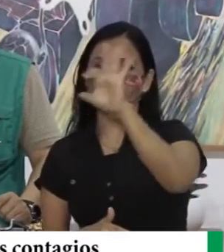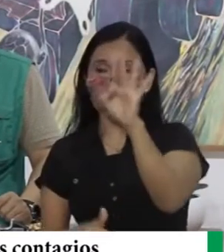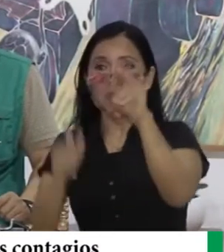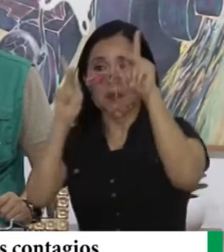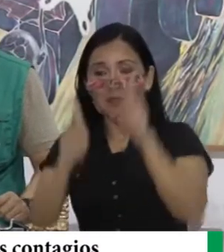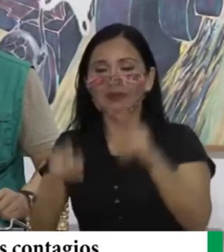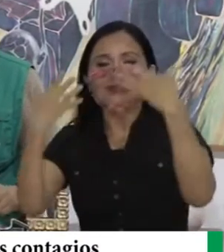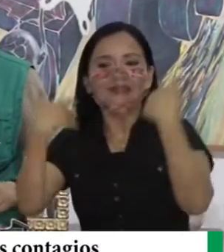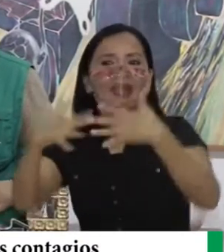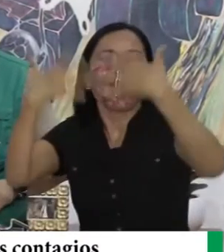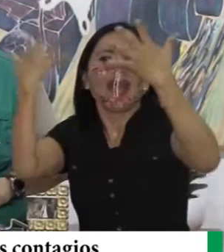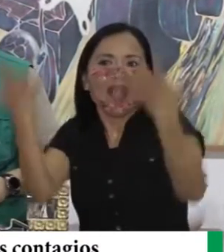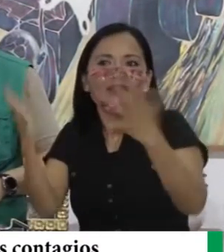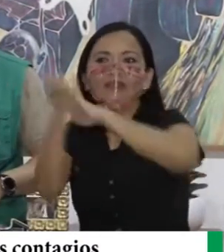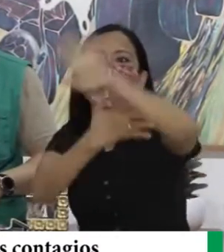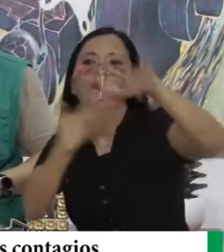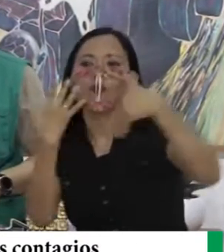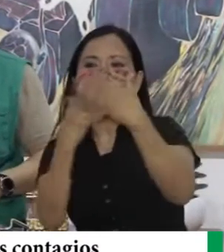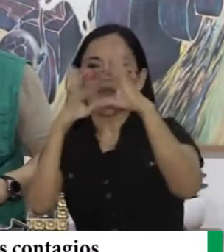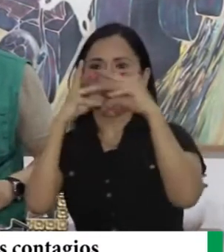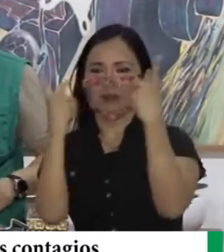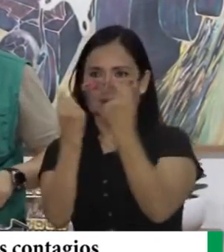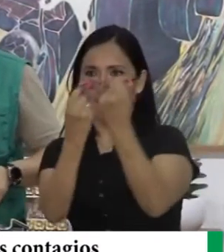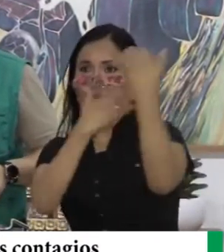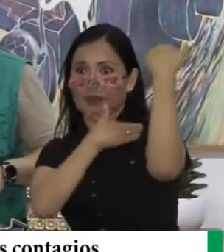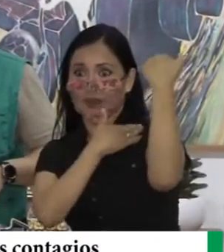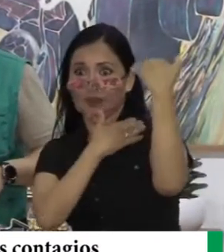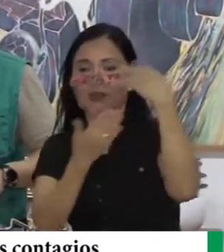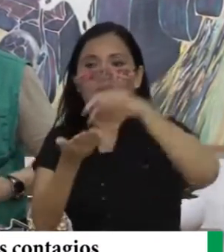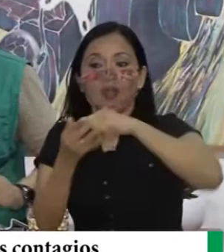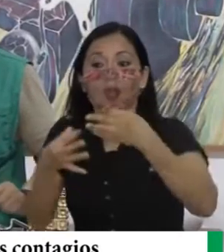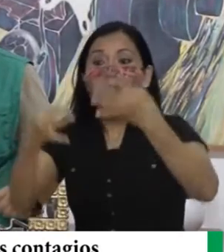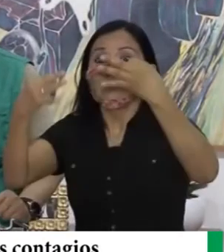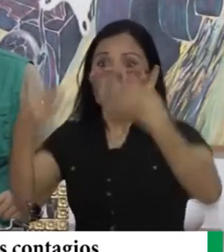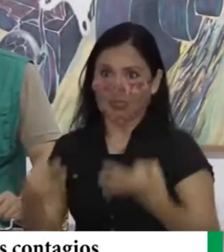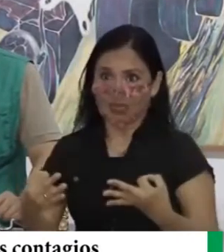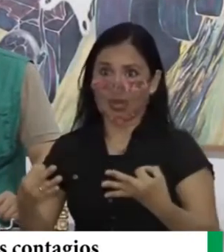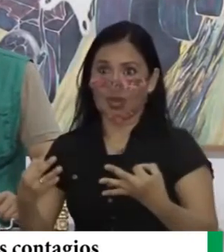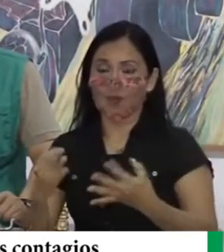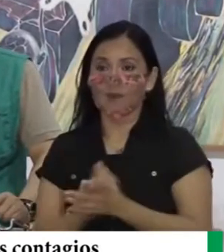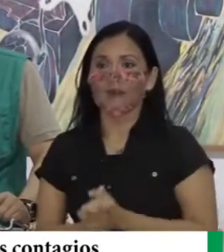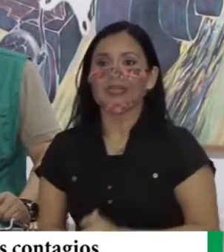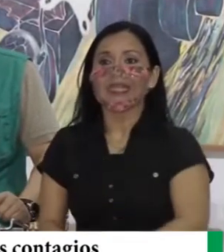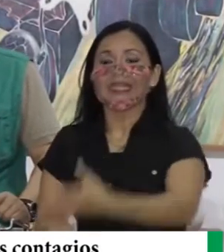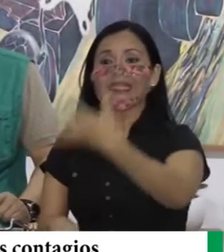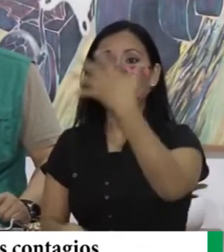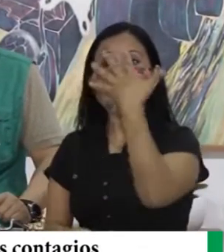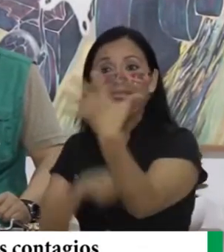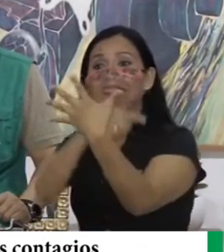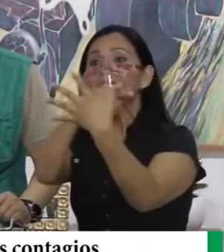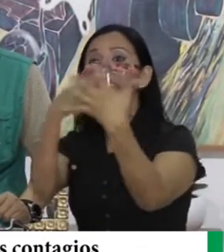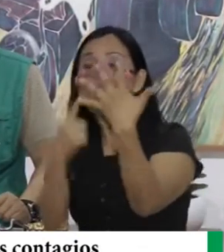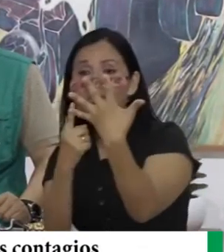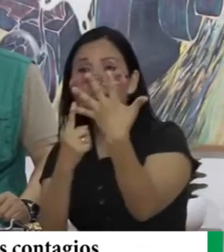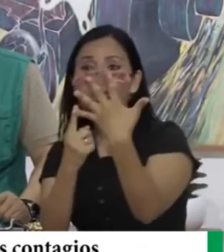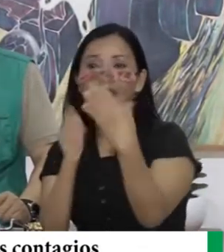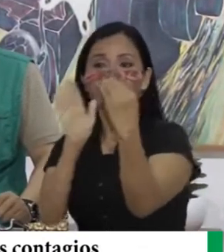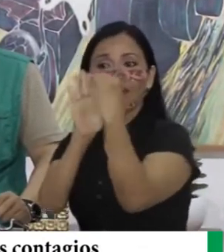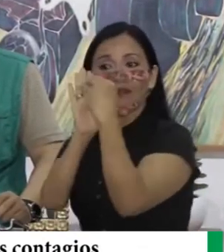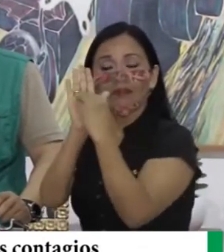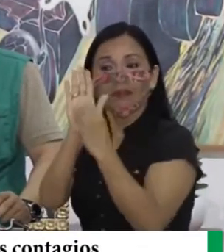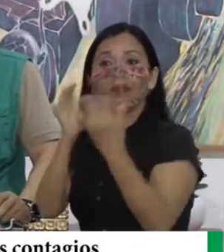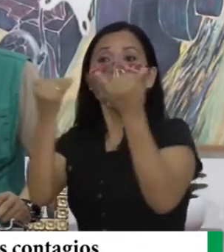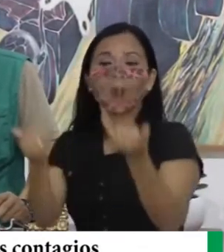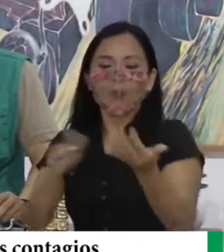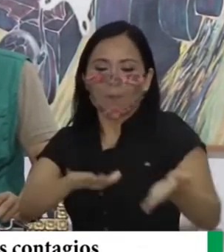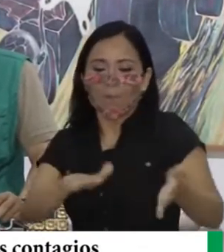14.499 que ya existen en el departamento con carácter oficial. 5 casos reportados el día de